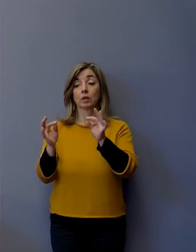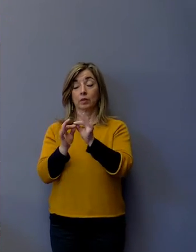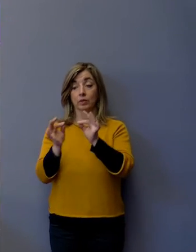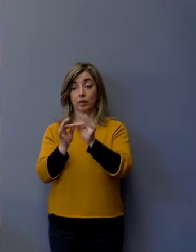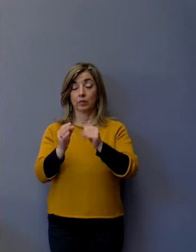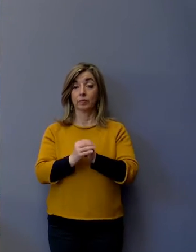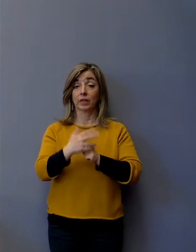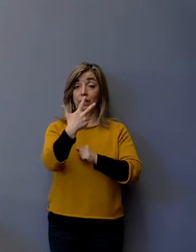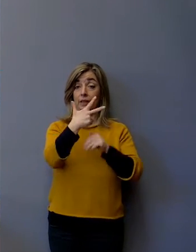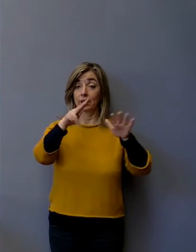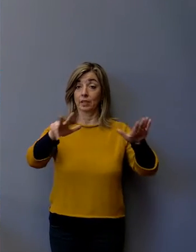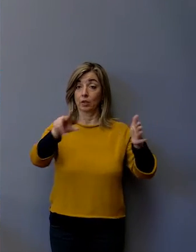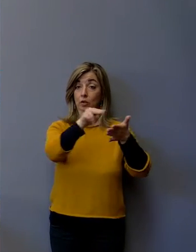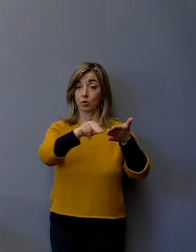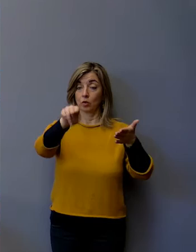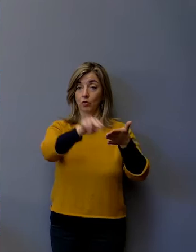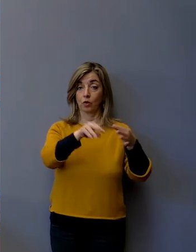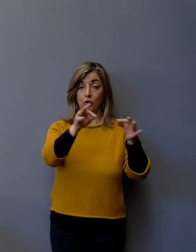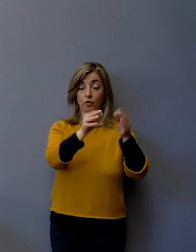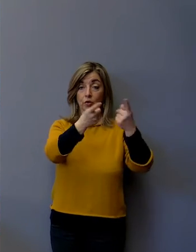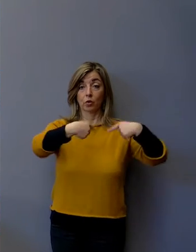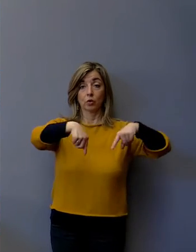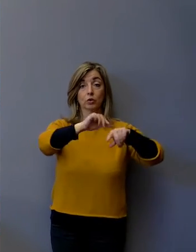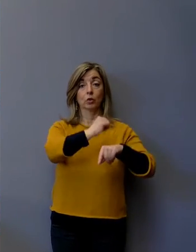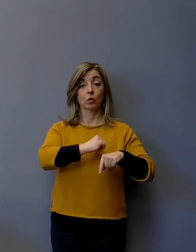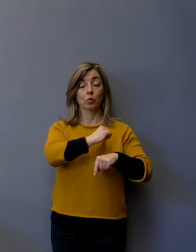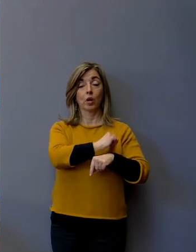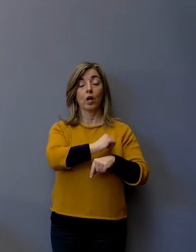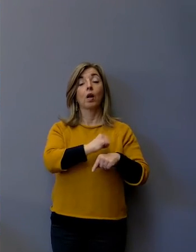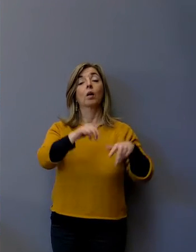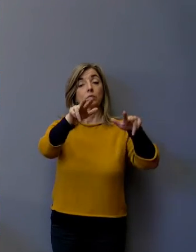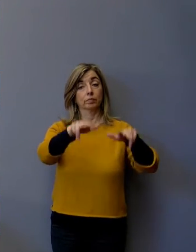38 voti favorevoli il consiglio comunale approva